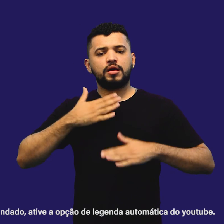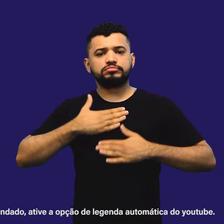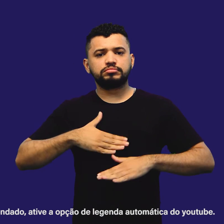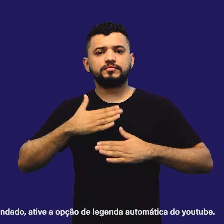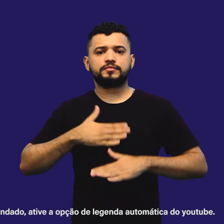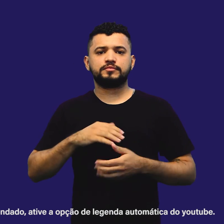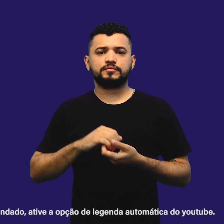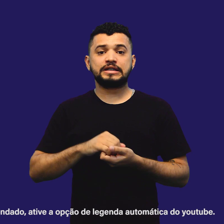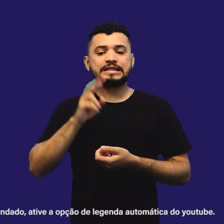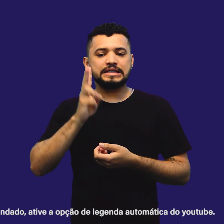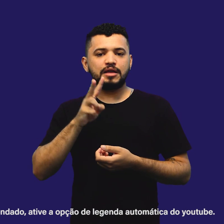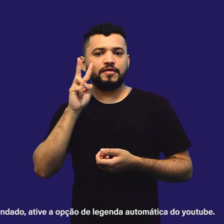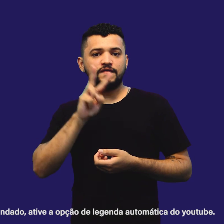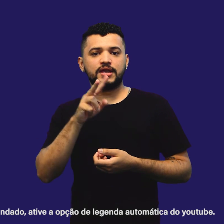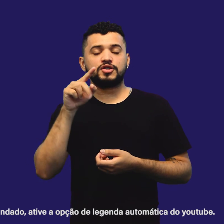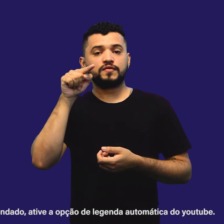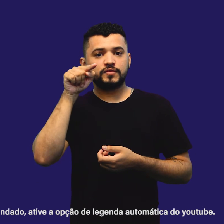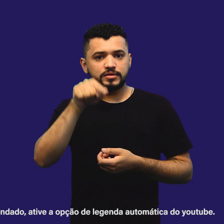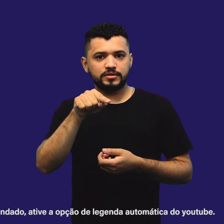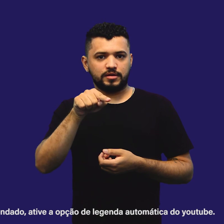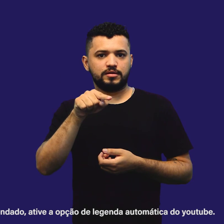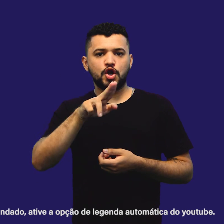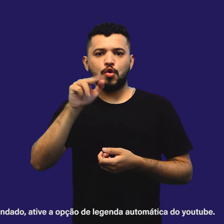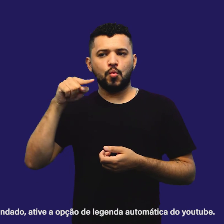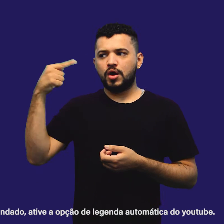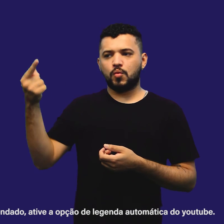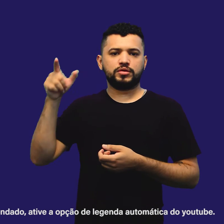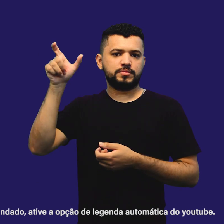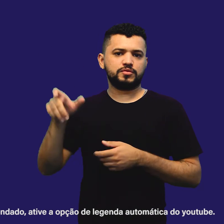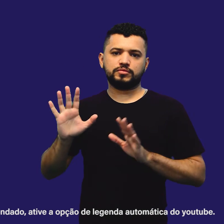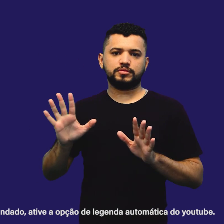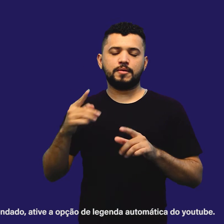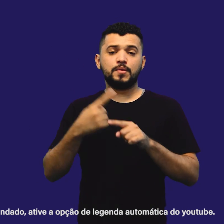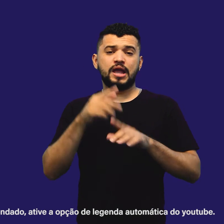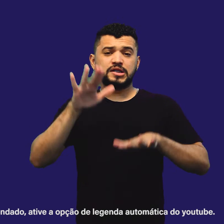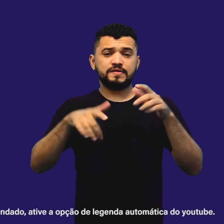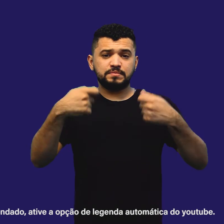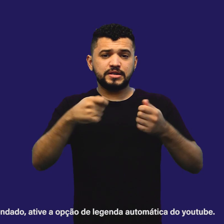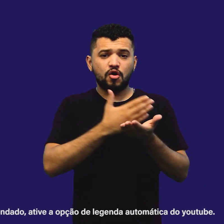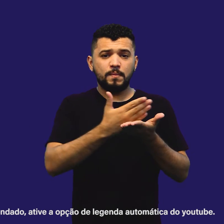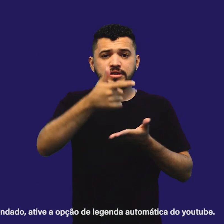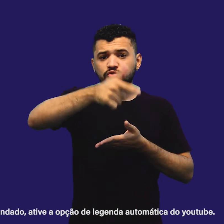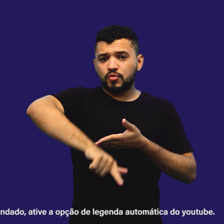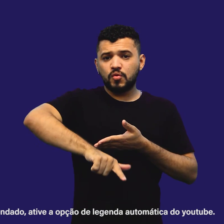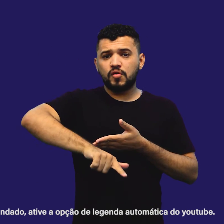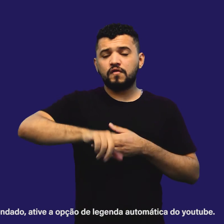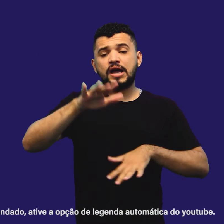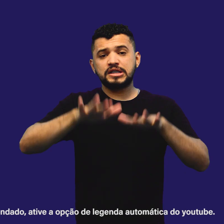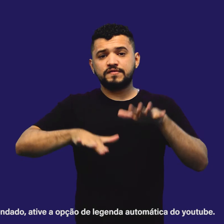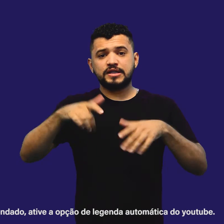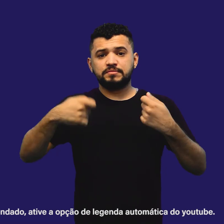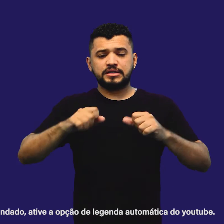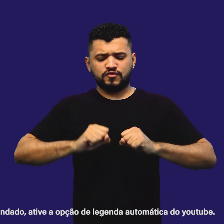seu próprio negócio. Porque às vezes você precisa começar de novo ou às vezes você precisa ter mais intensidade naquilo que você está